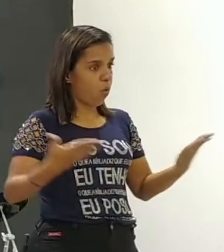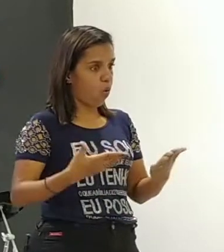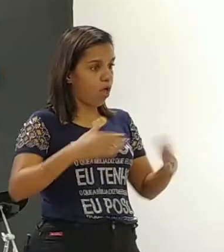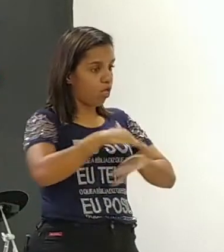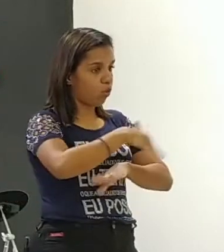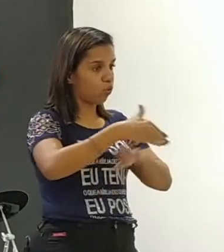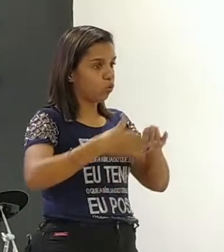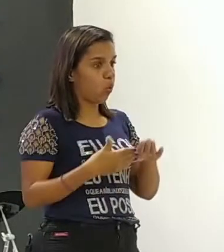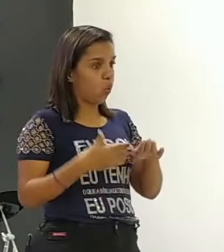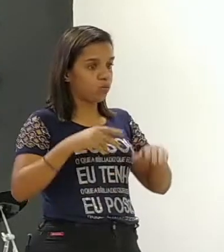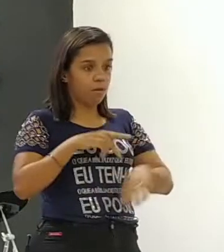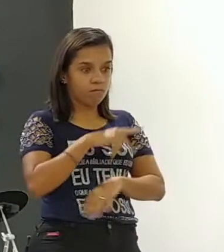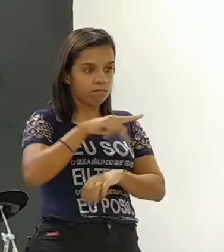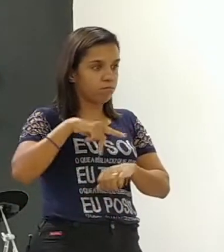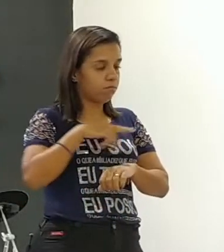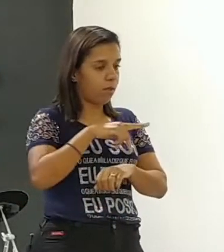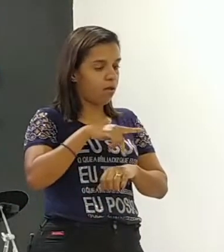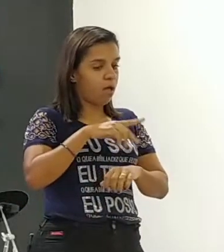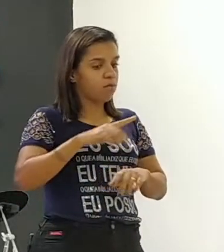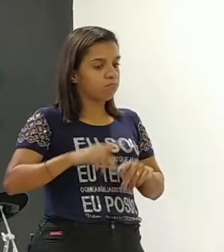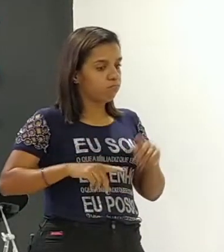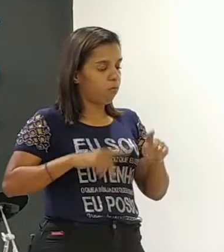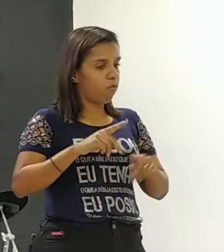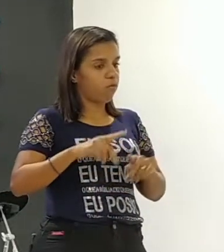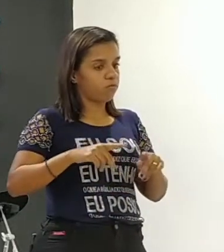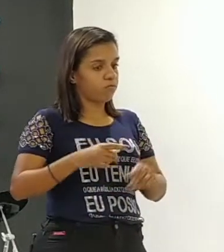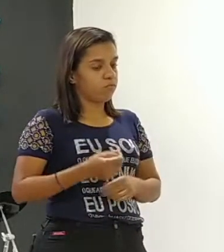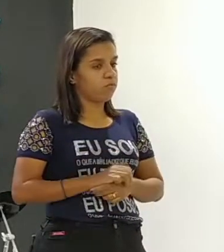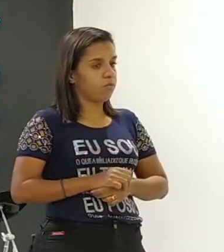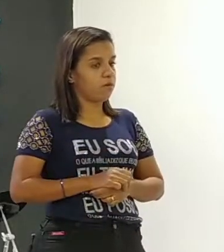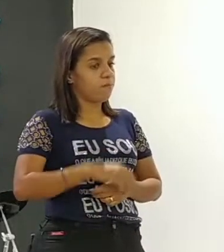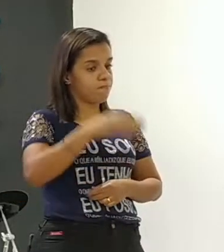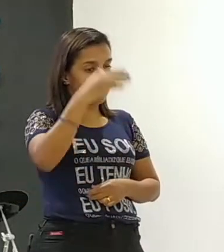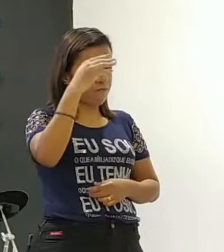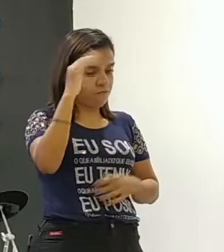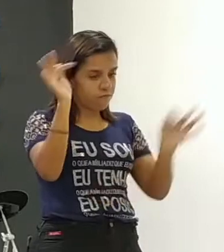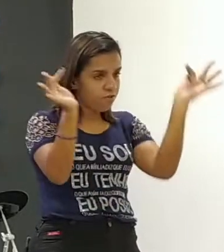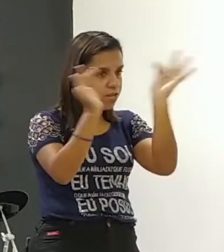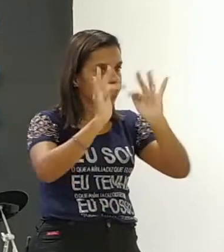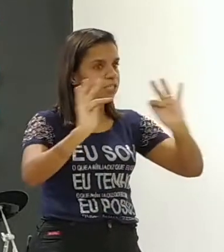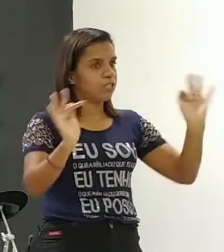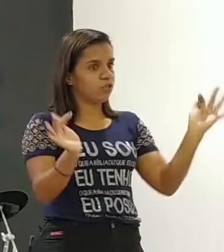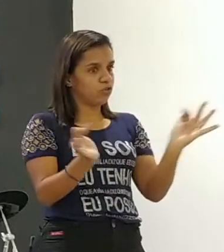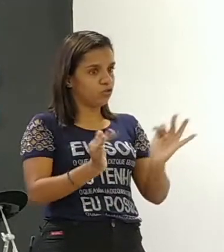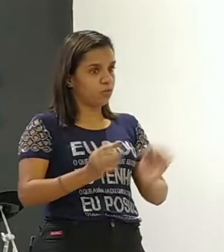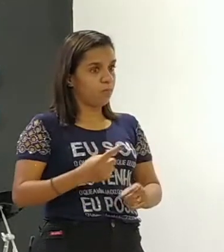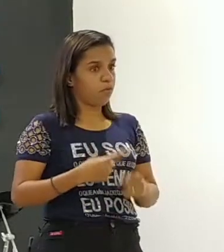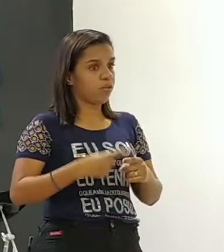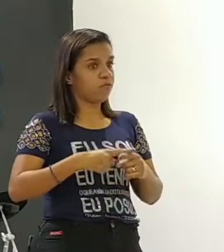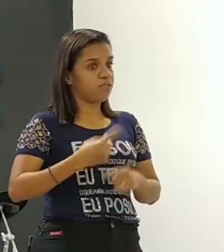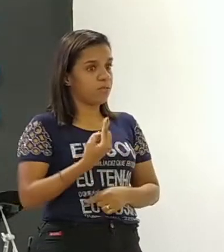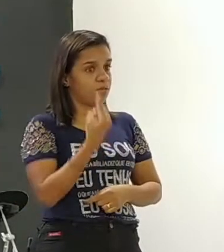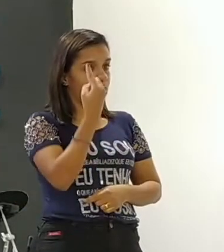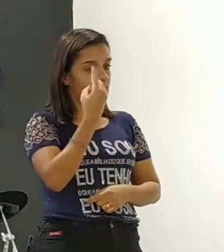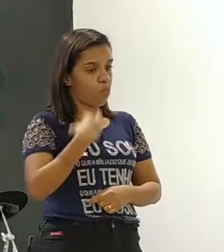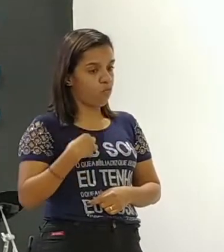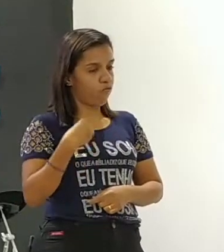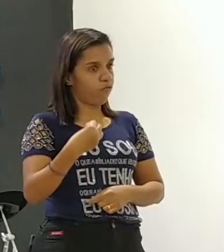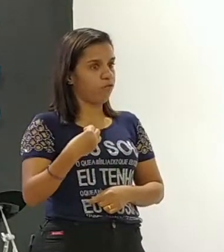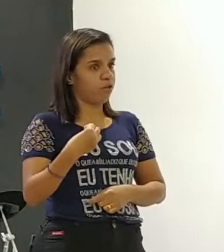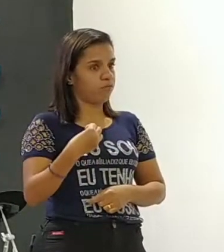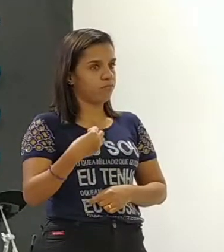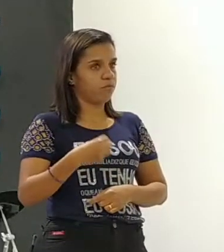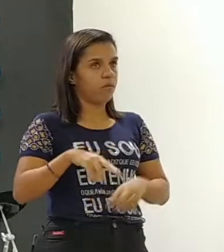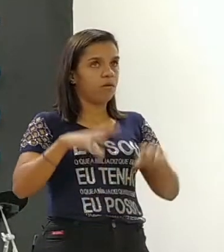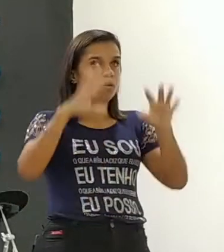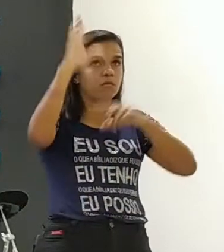toda a terra, todos os homens serão benditos por tua causa. Aleluia. Porque você me deu um. Olha as estrelas